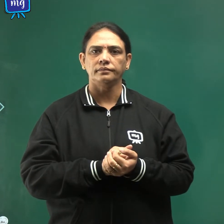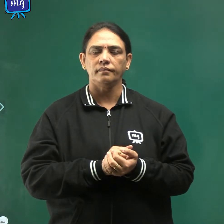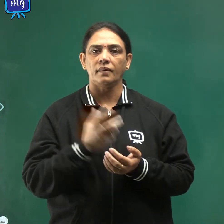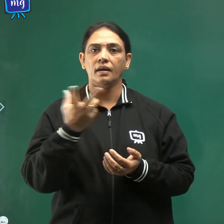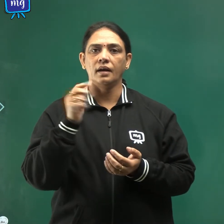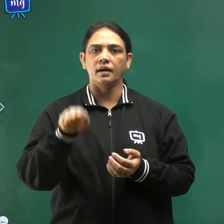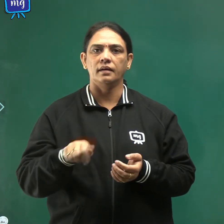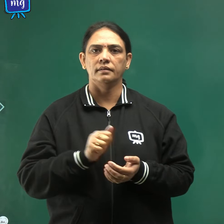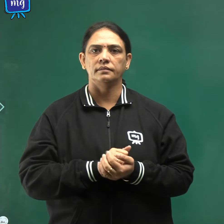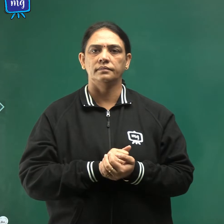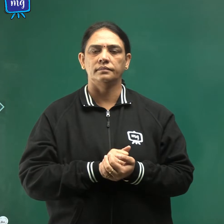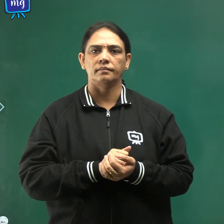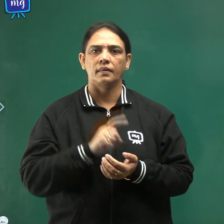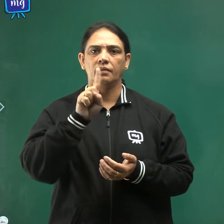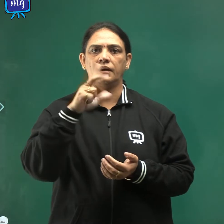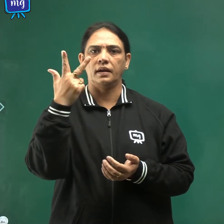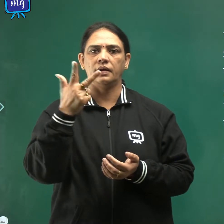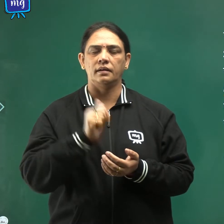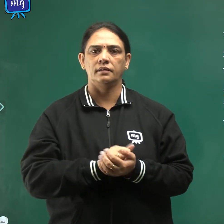कितना होगा 18,